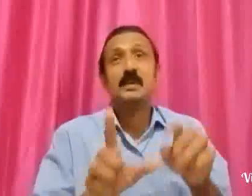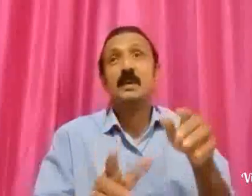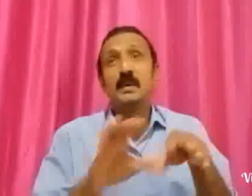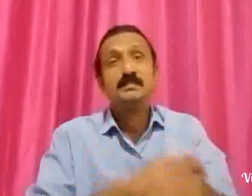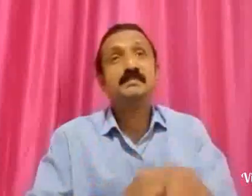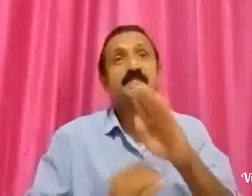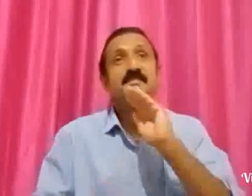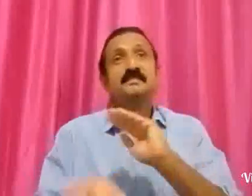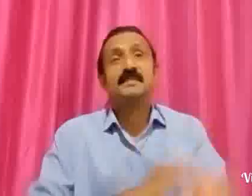അതല്പം നീണ്ടുപോയില്ലേ അച്ഛാ?